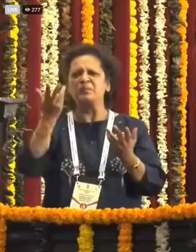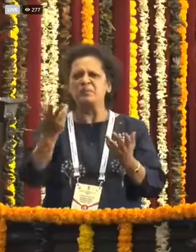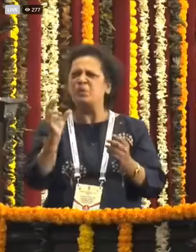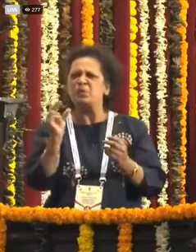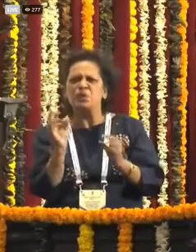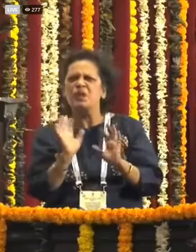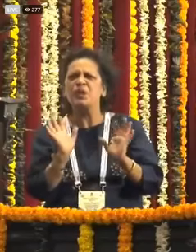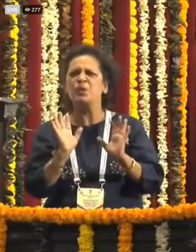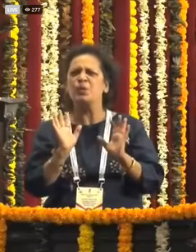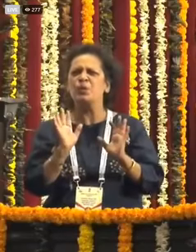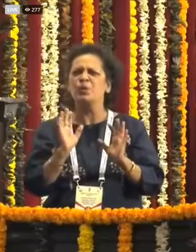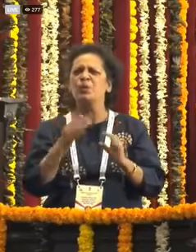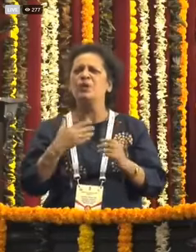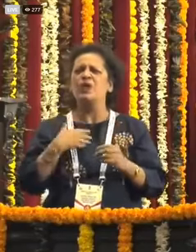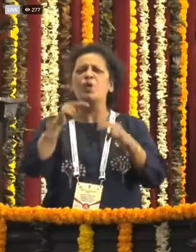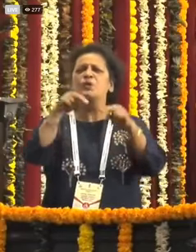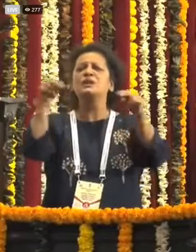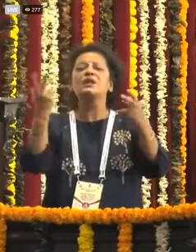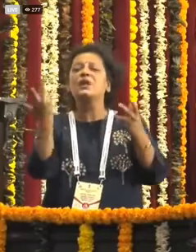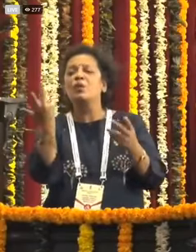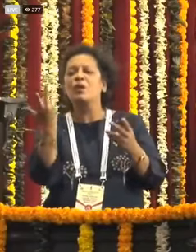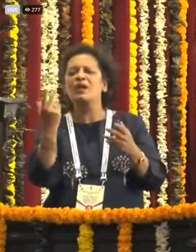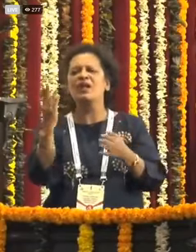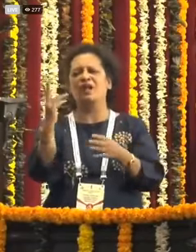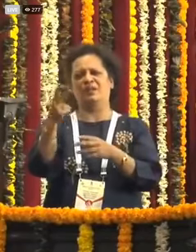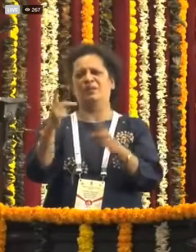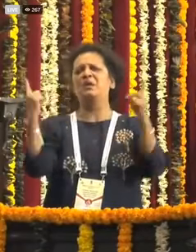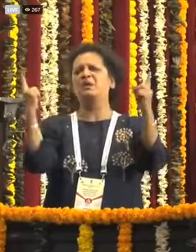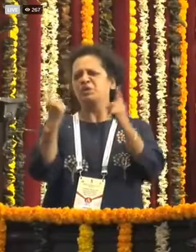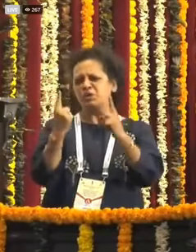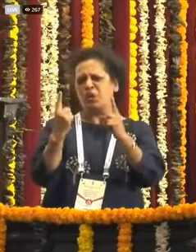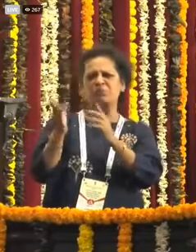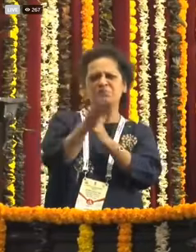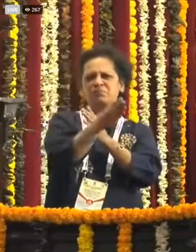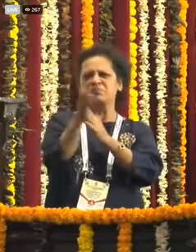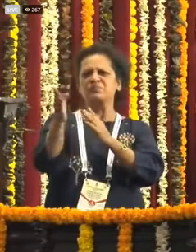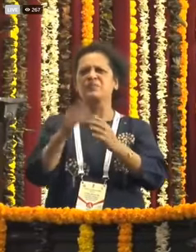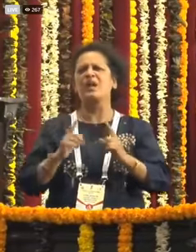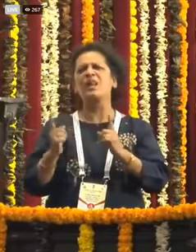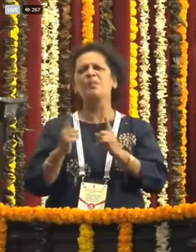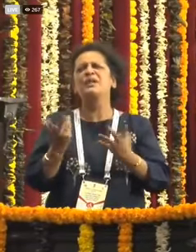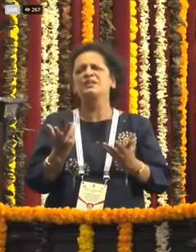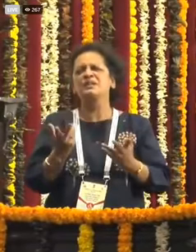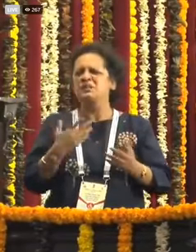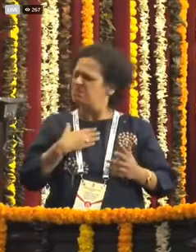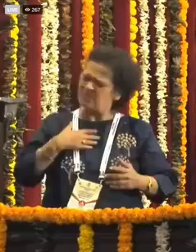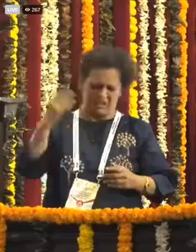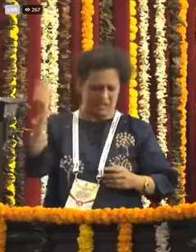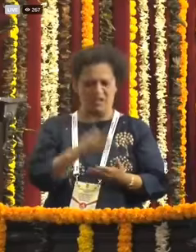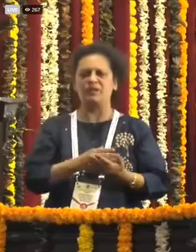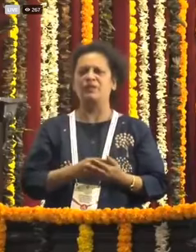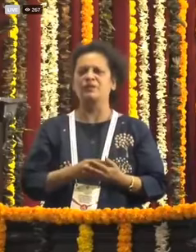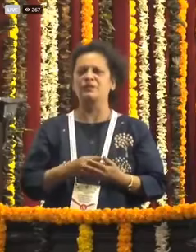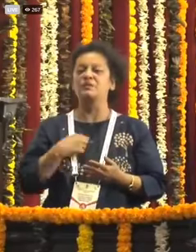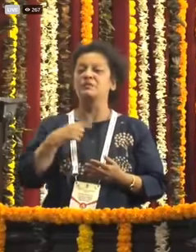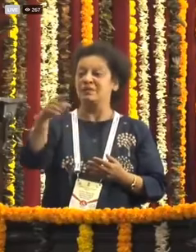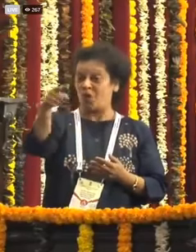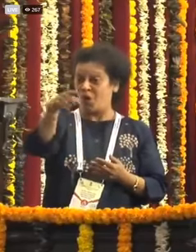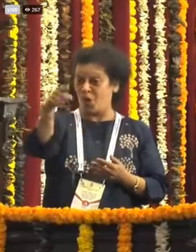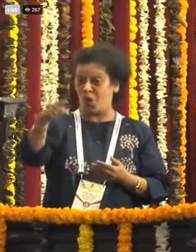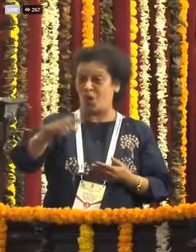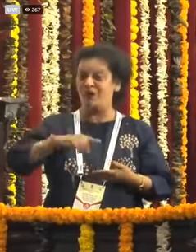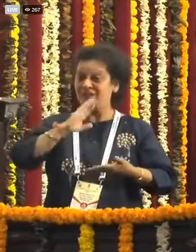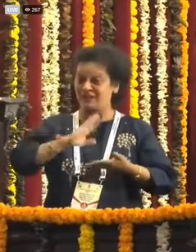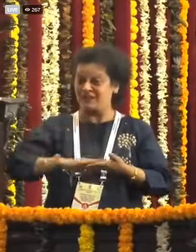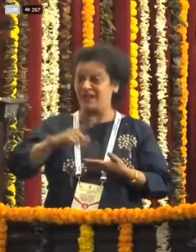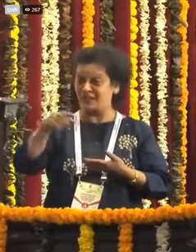अनेक निसर्गाने मर्यादा घालून दिली असली तरी सुद्धा त्याच्यावर मात करून या ठिकाणी